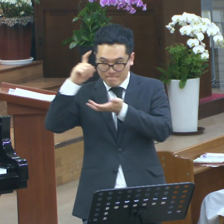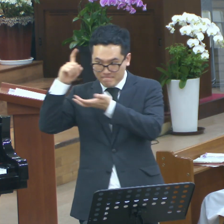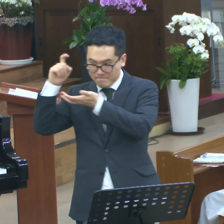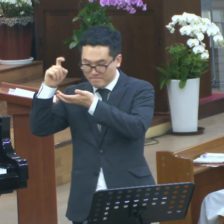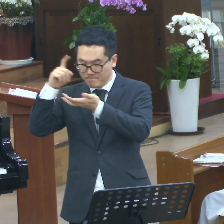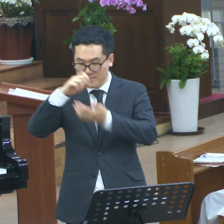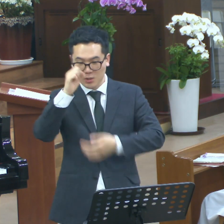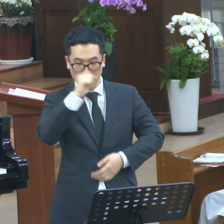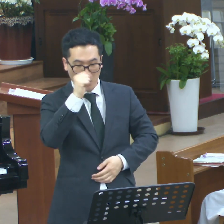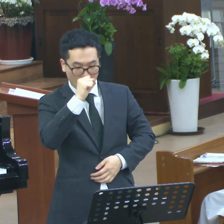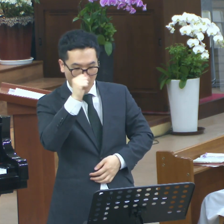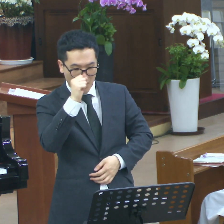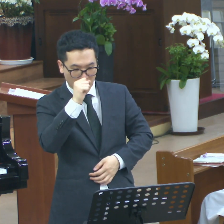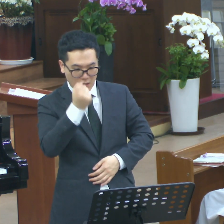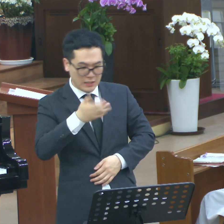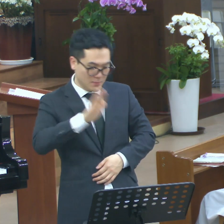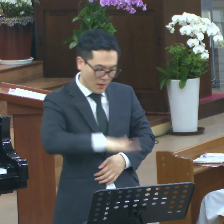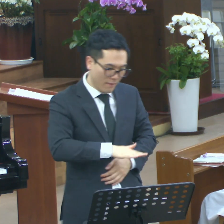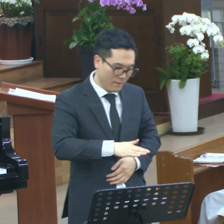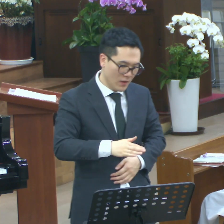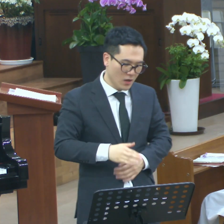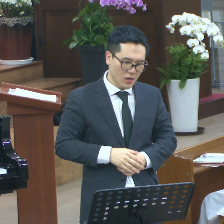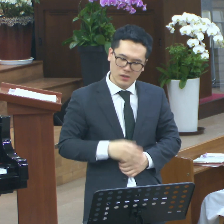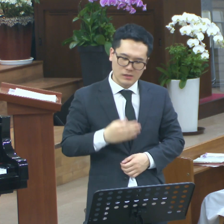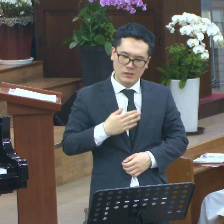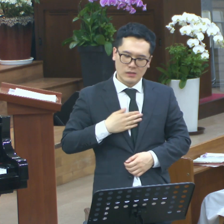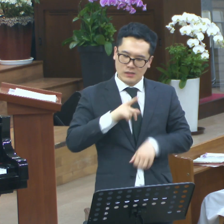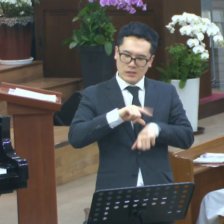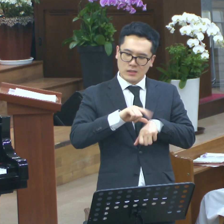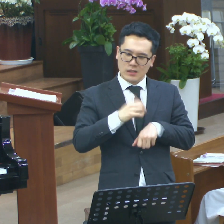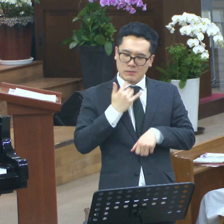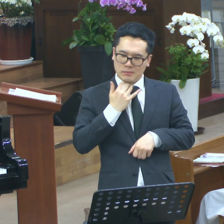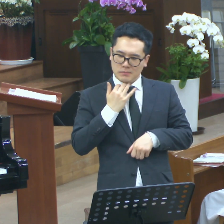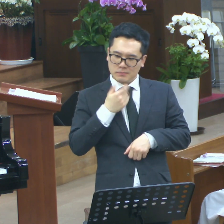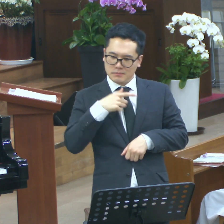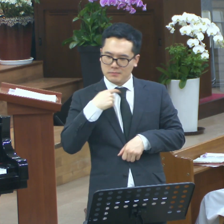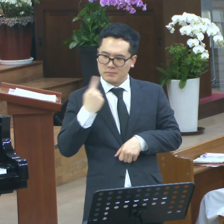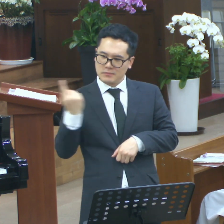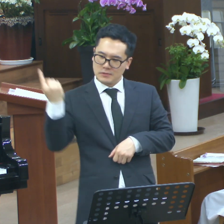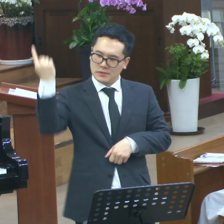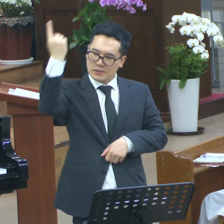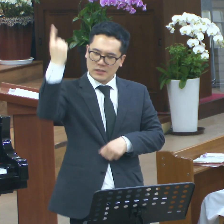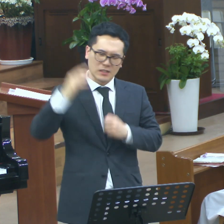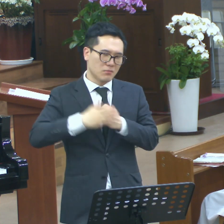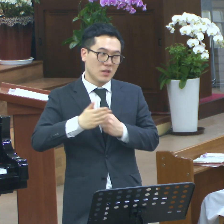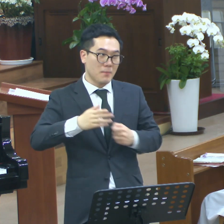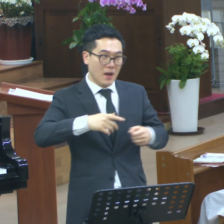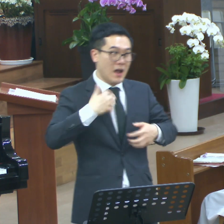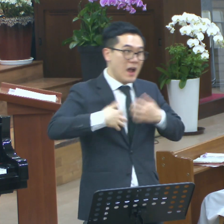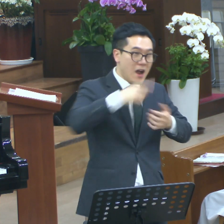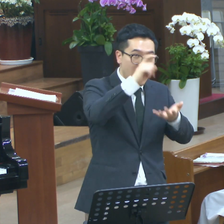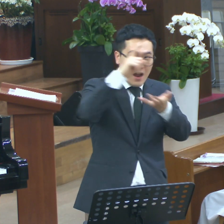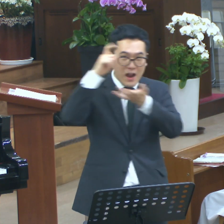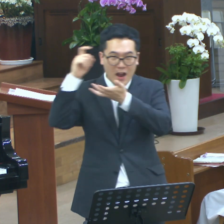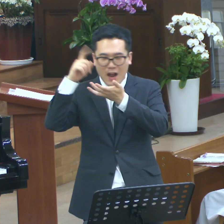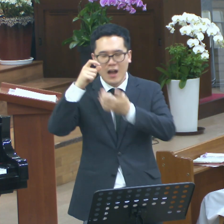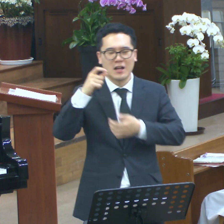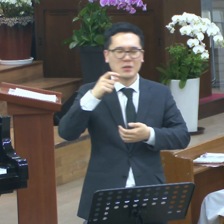제가 졸업할 날이 다가온다는 걸 알고 있어요. 어디 이렇게 가면 부목사님들이 막 찍으려고 하는데 제가 막 찍으면